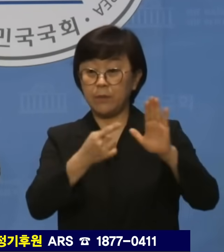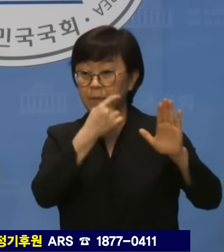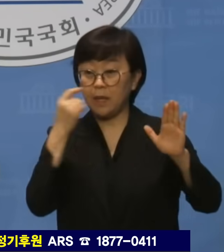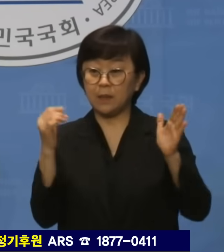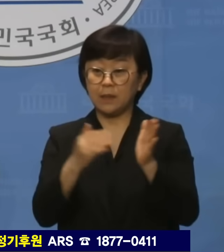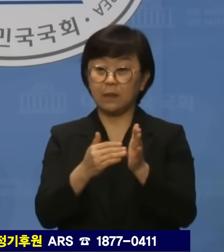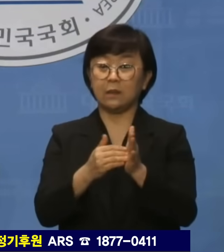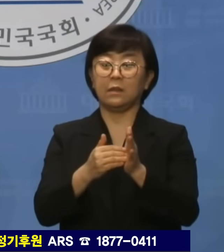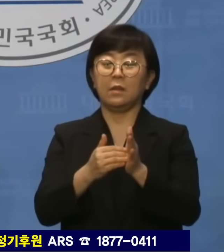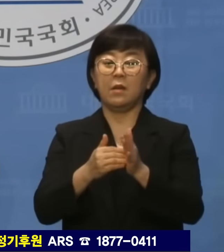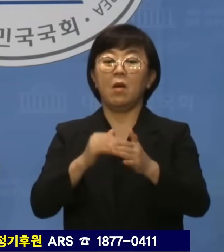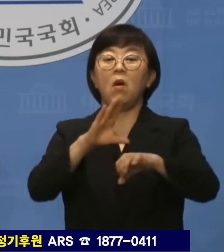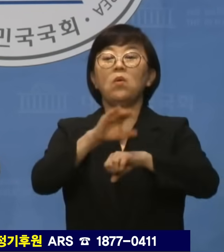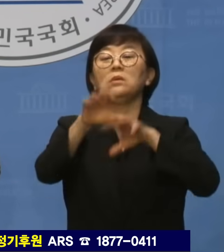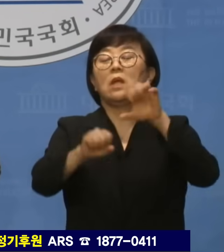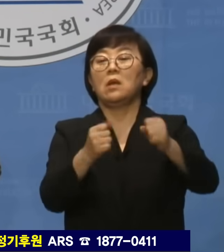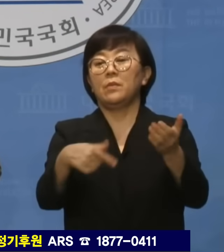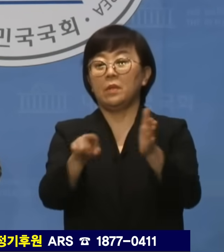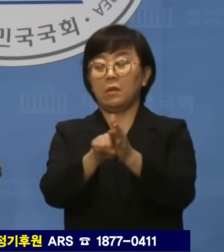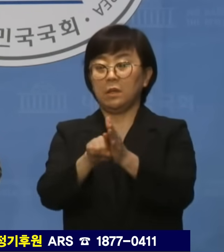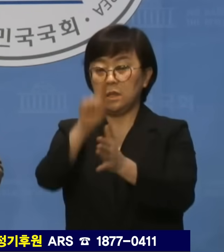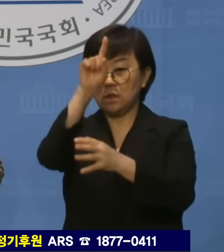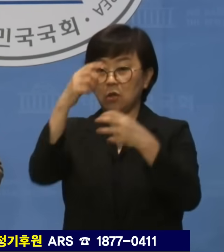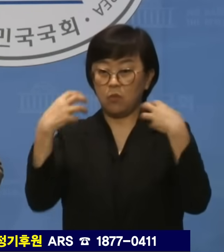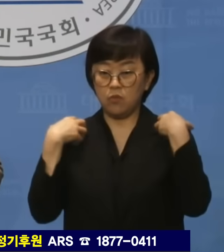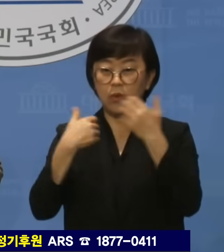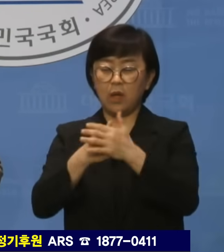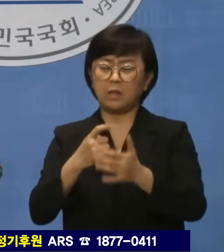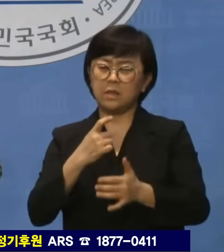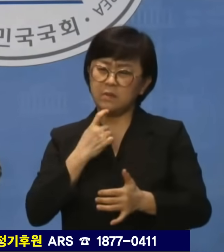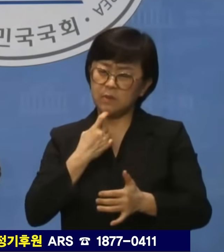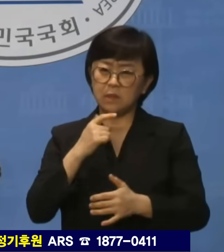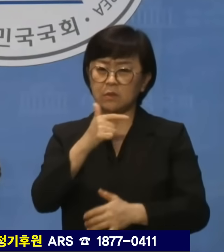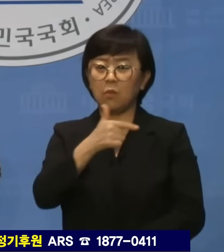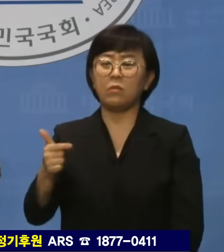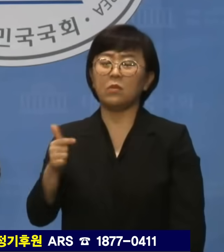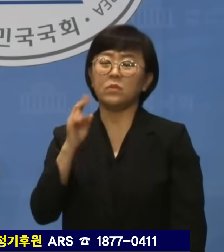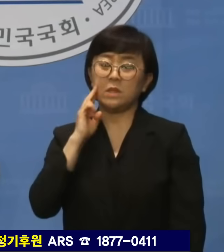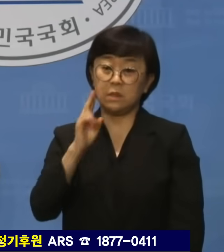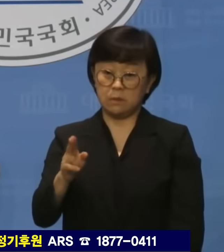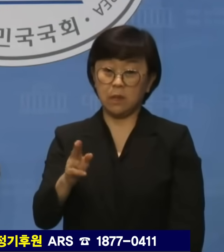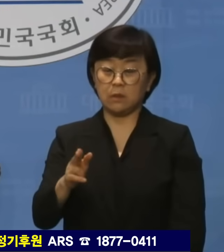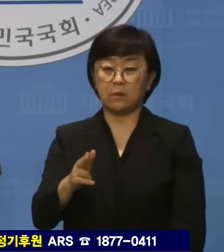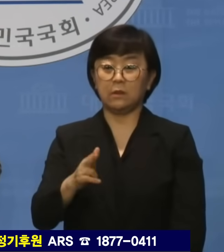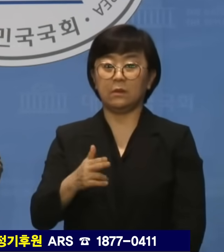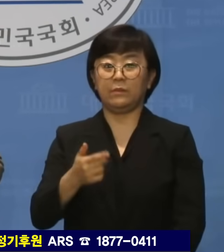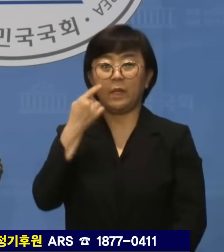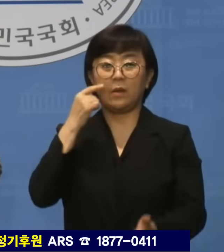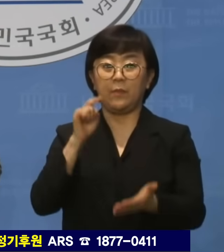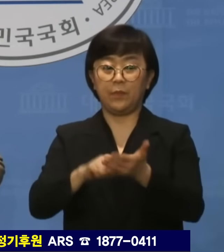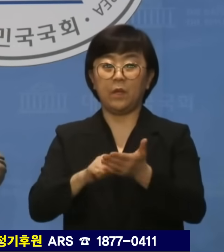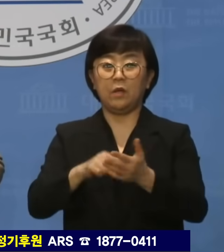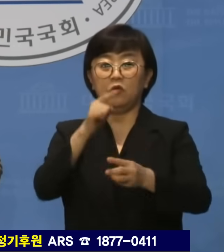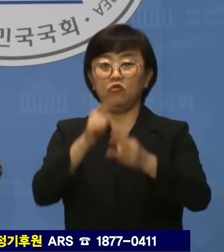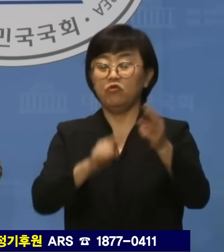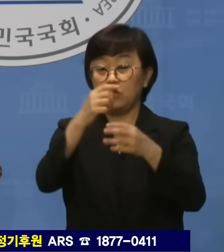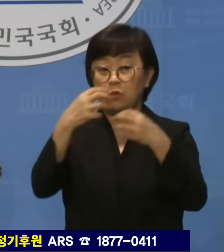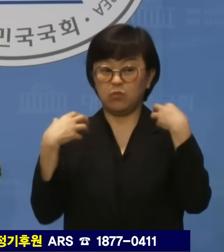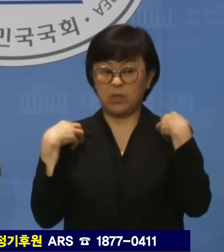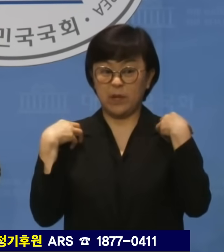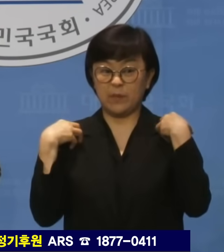보면서 언론을 탄압하기 위한 이 정부의 집착이 얼마만큼 강한지를 알게 됐습니다. 윤석열